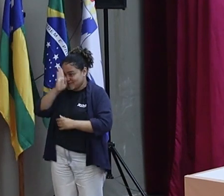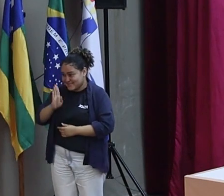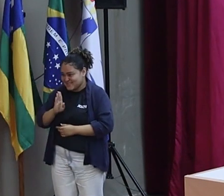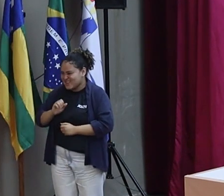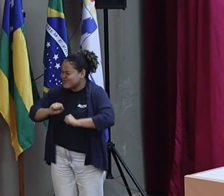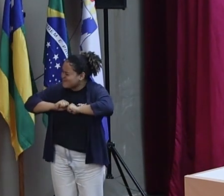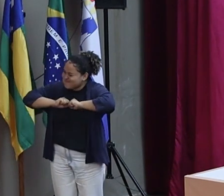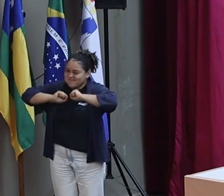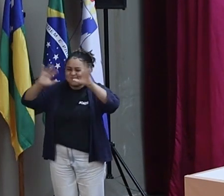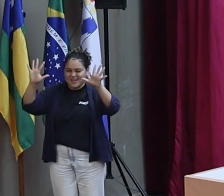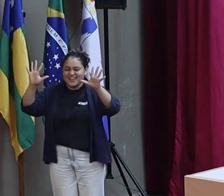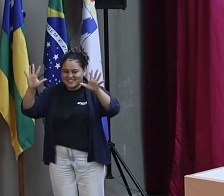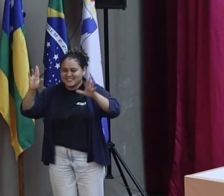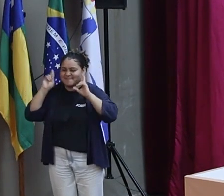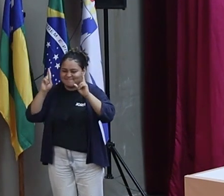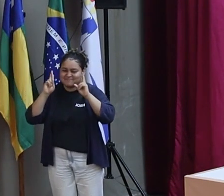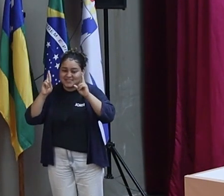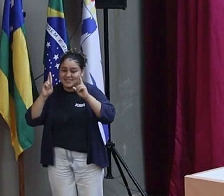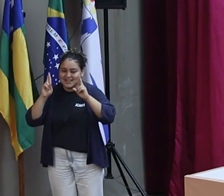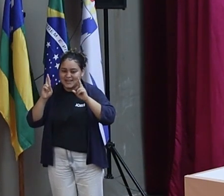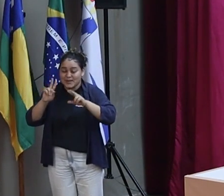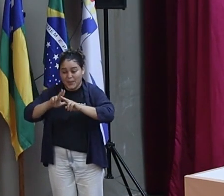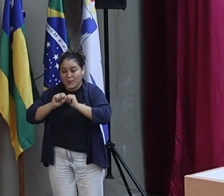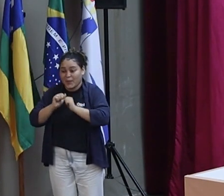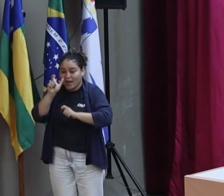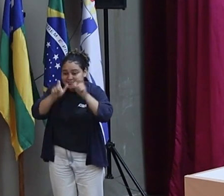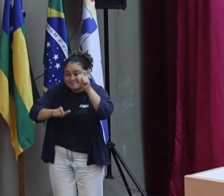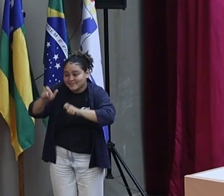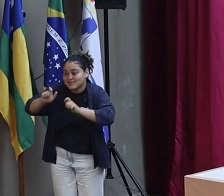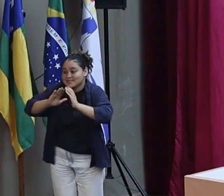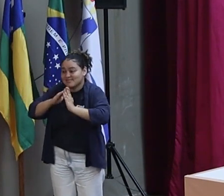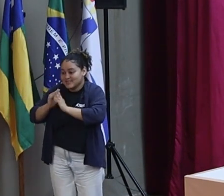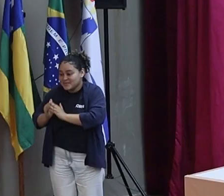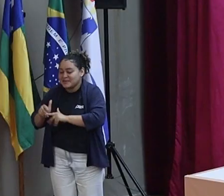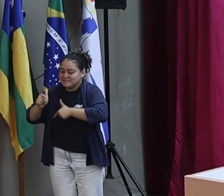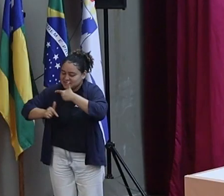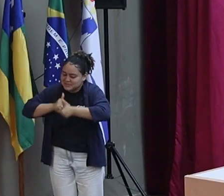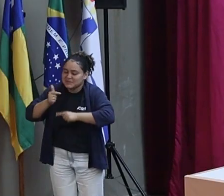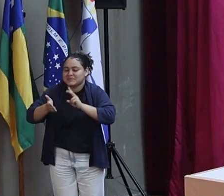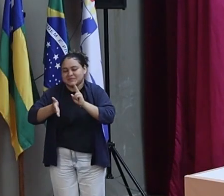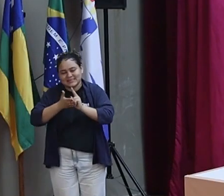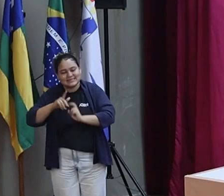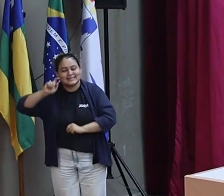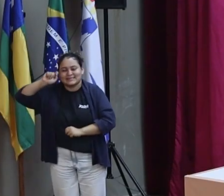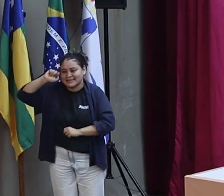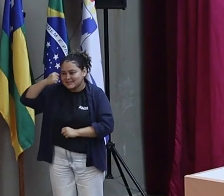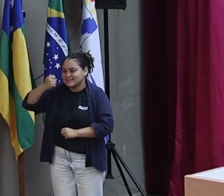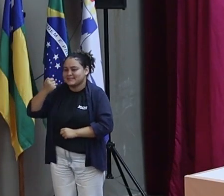é? Graças às pessoas que estão aqui hoje, periféricas, trabalhadoras, indígenas,